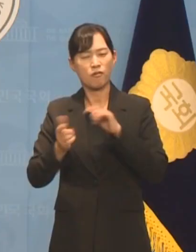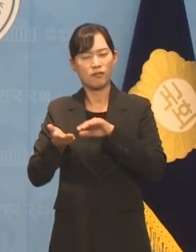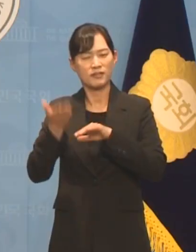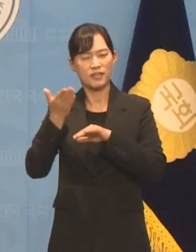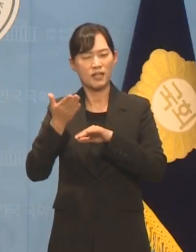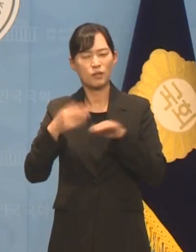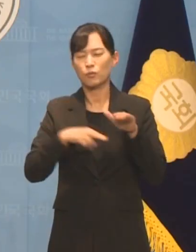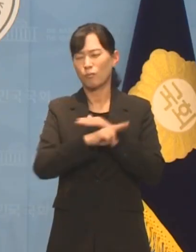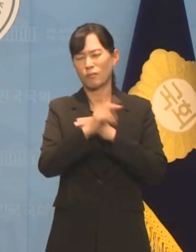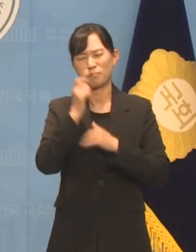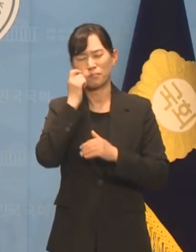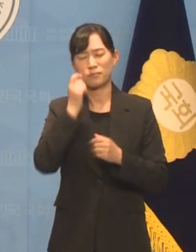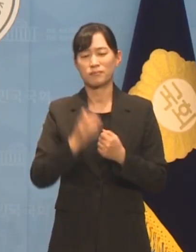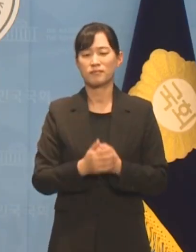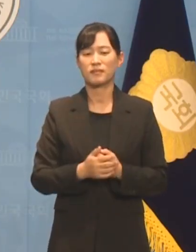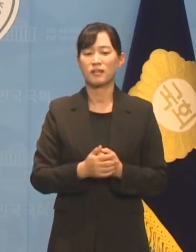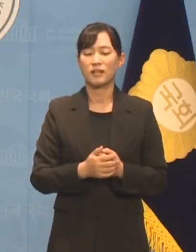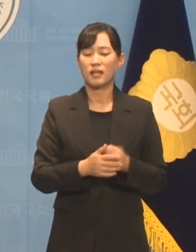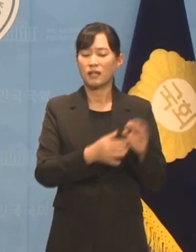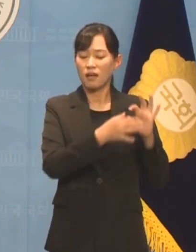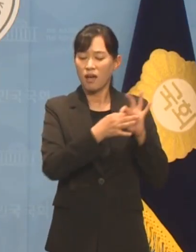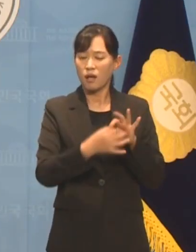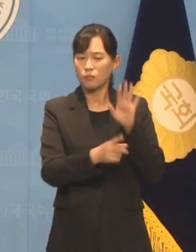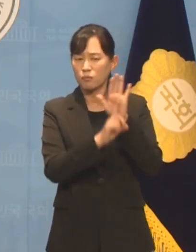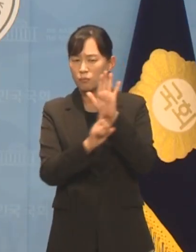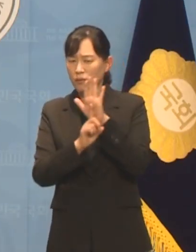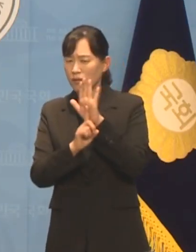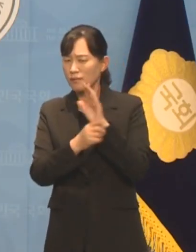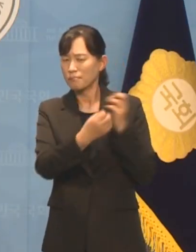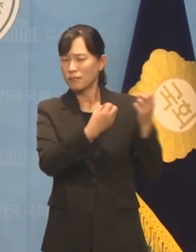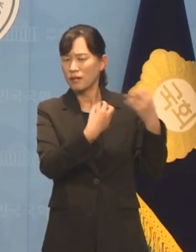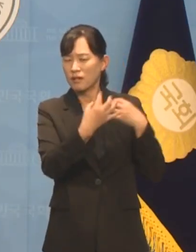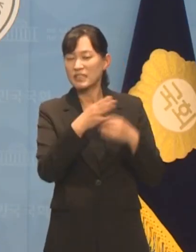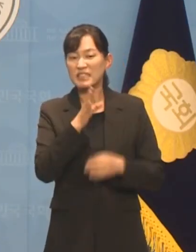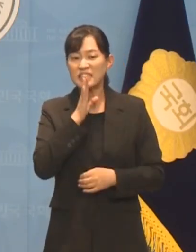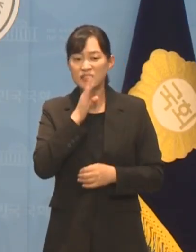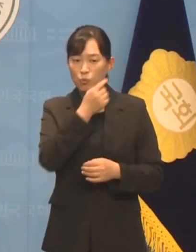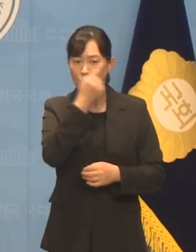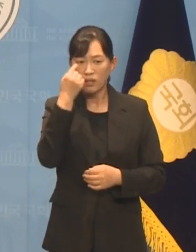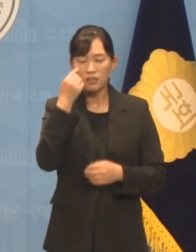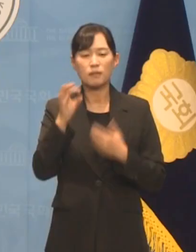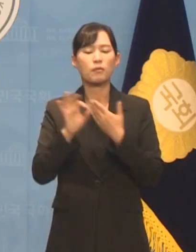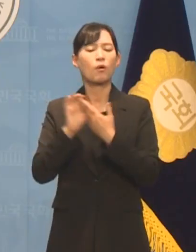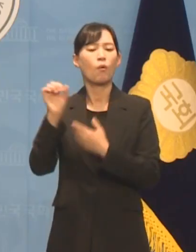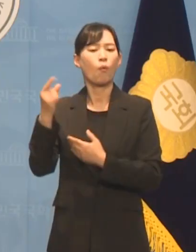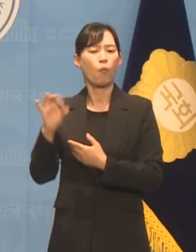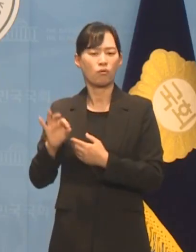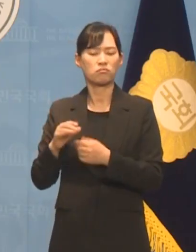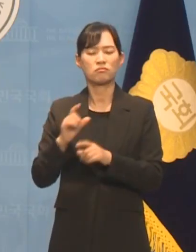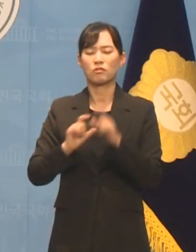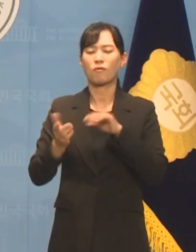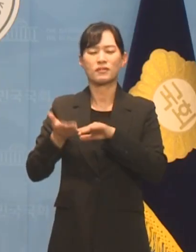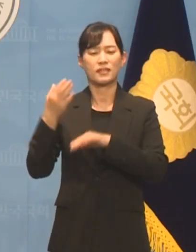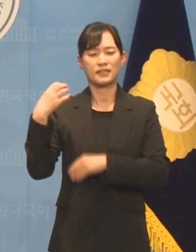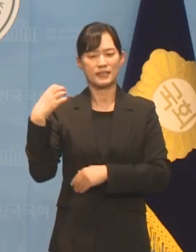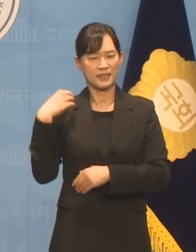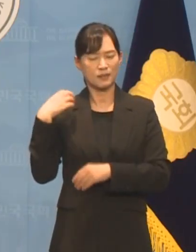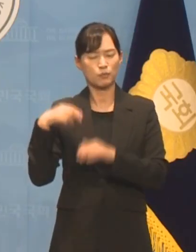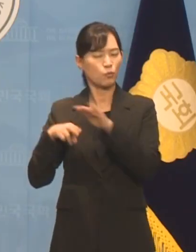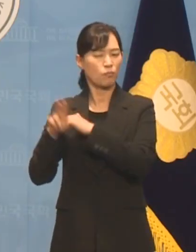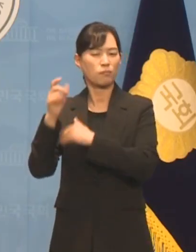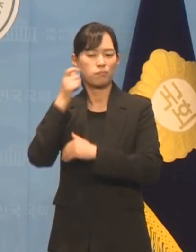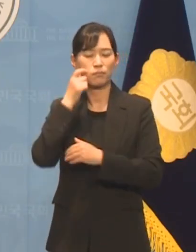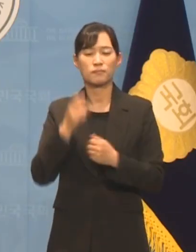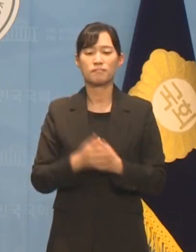없는 상황입니다. 잇따르는 보도와 진술들이 사실로 확인된다면 홍 후보는 더 이상 책임을 회피할 수 없을